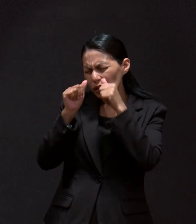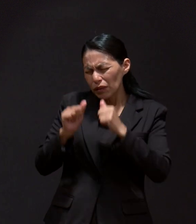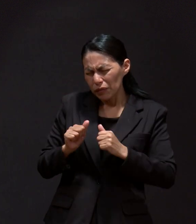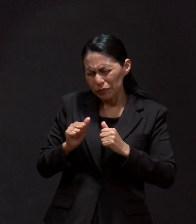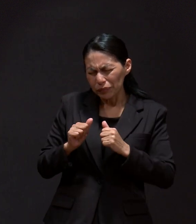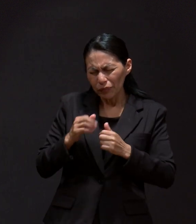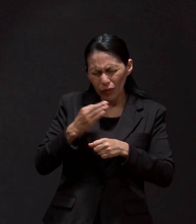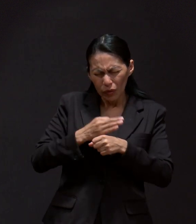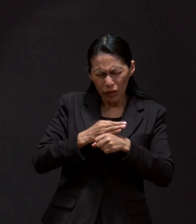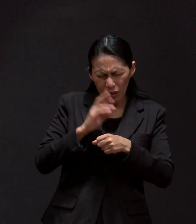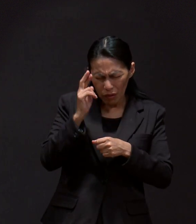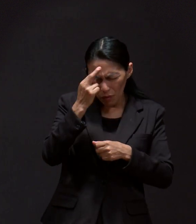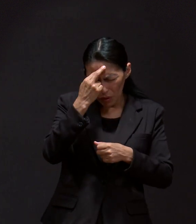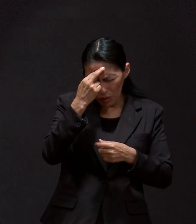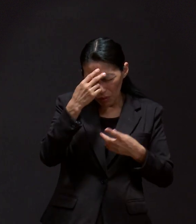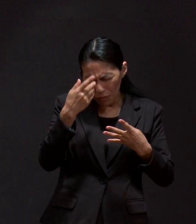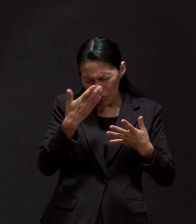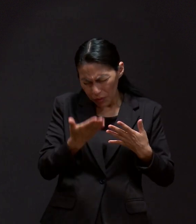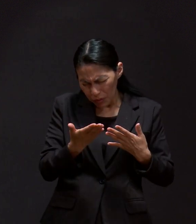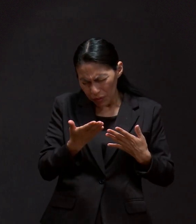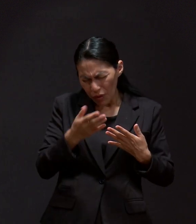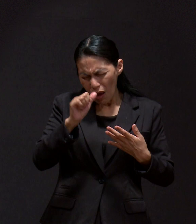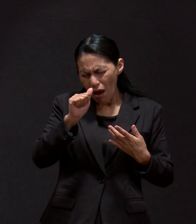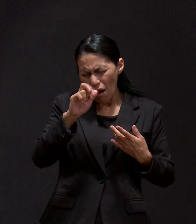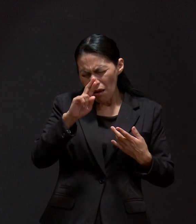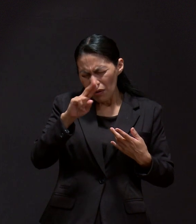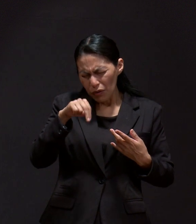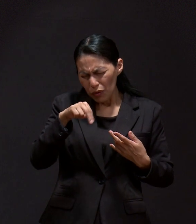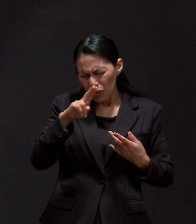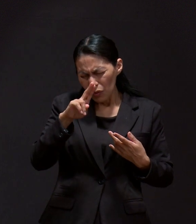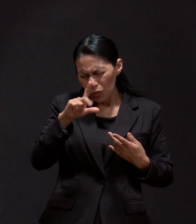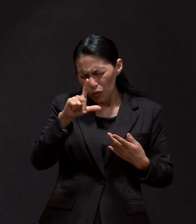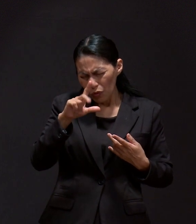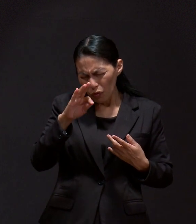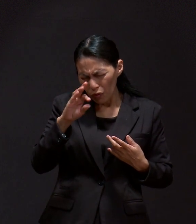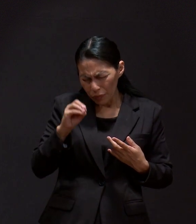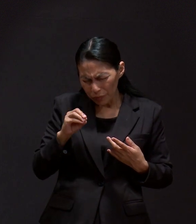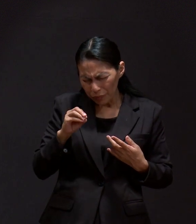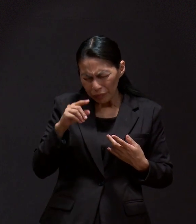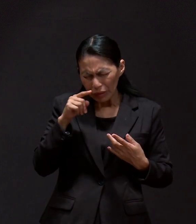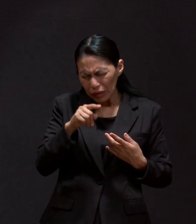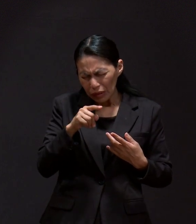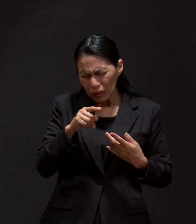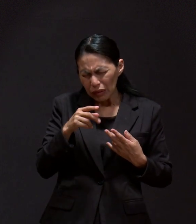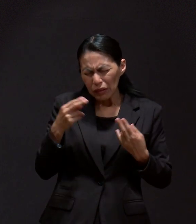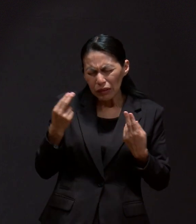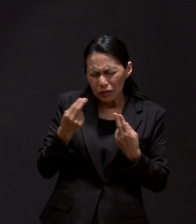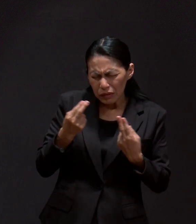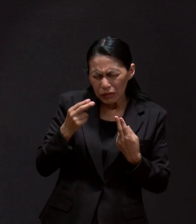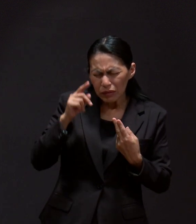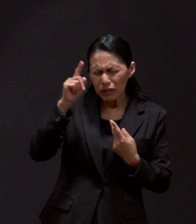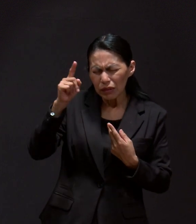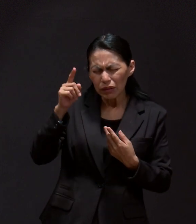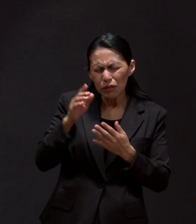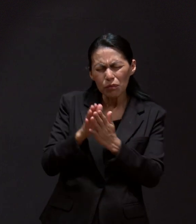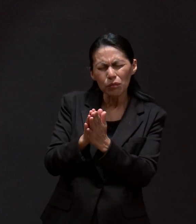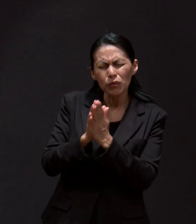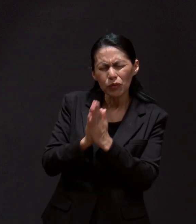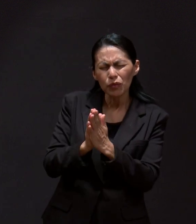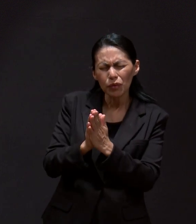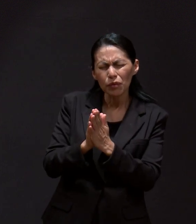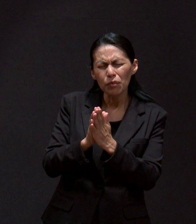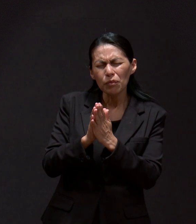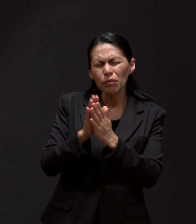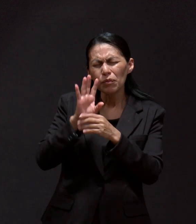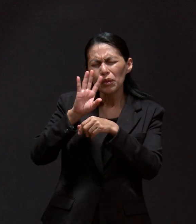en mente recuerdo arnulfo él está solicitando que oremos por el señor deseamos que él te